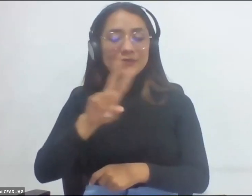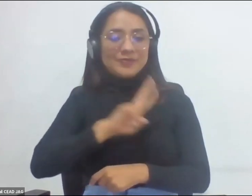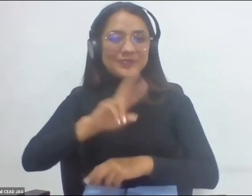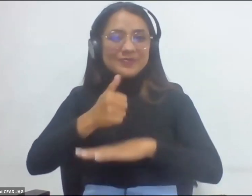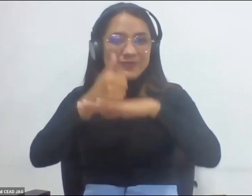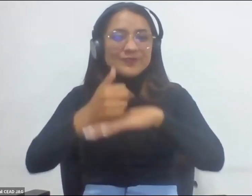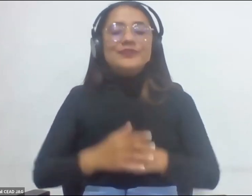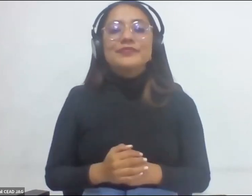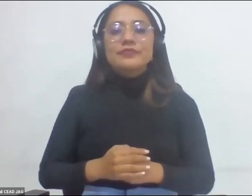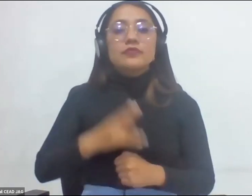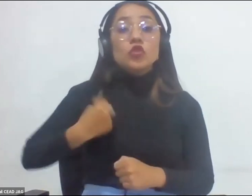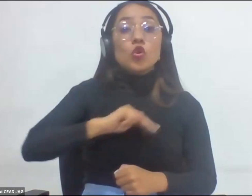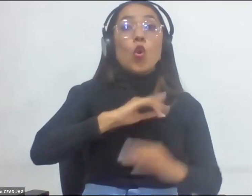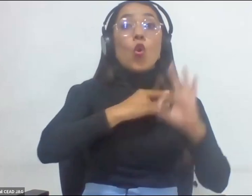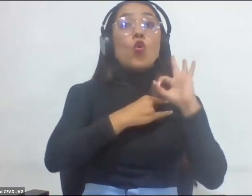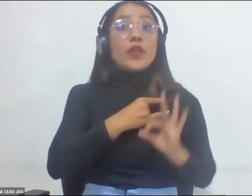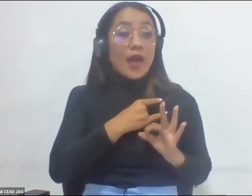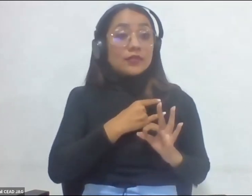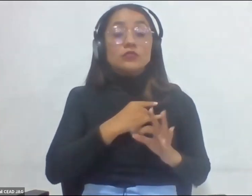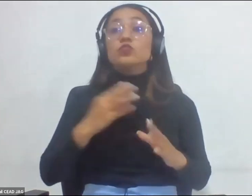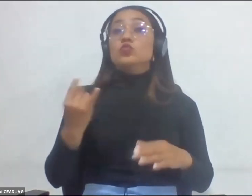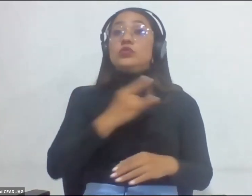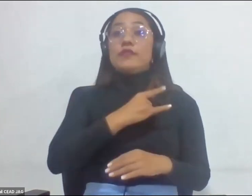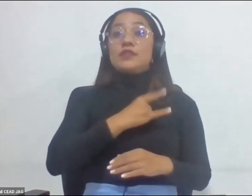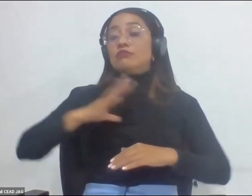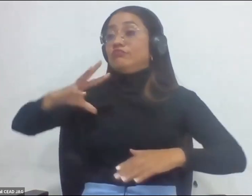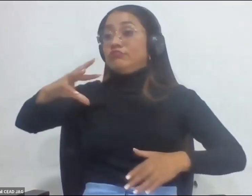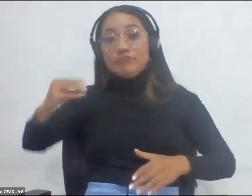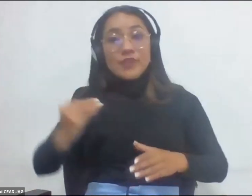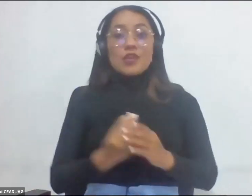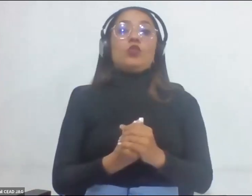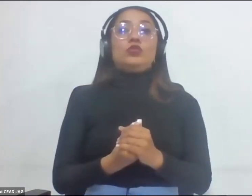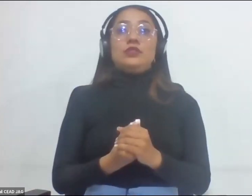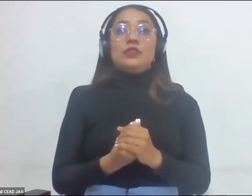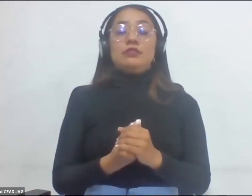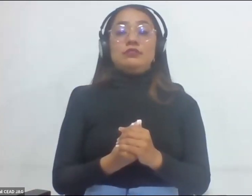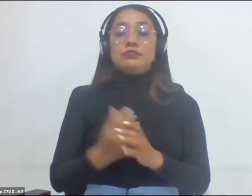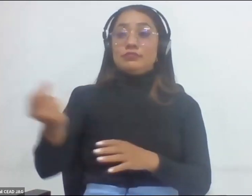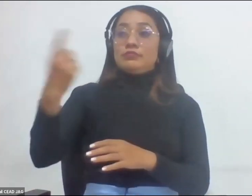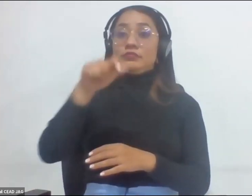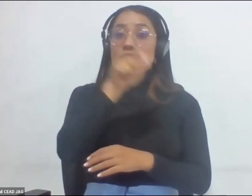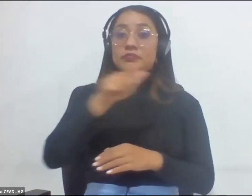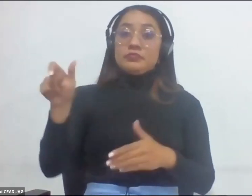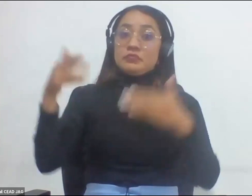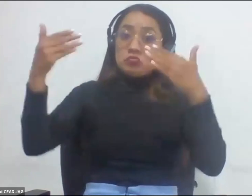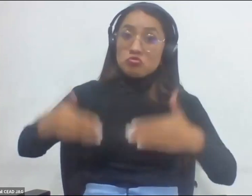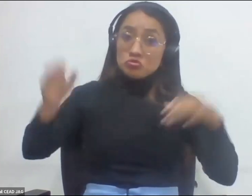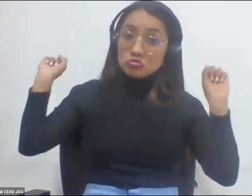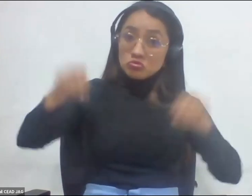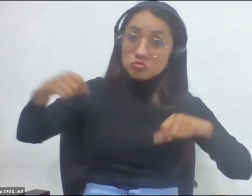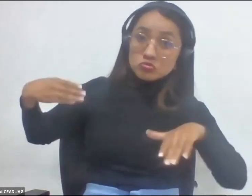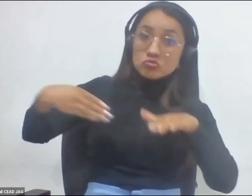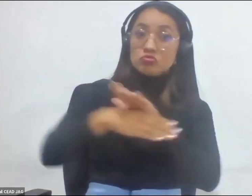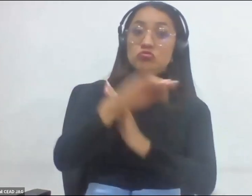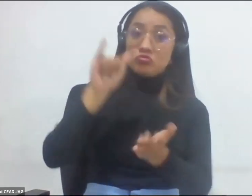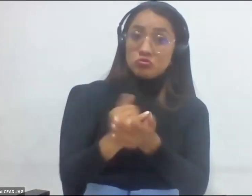que la unad es una una universidad inclusiva Entonces nos preguntan las personas con discapacidad pueden acceder a